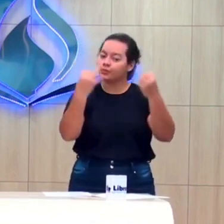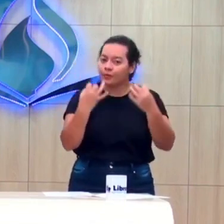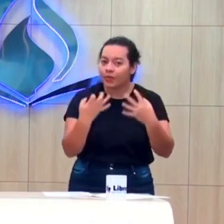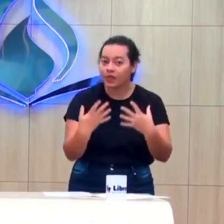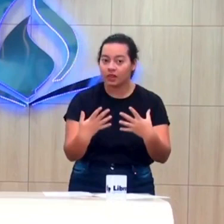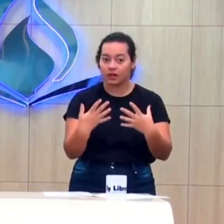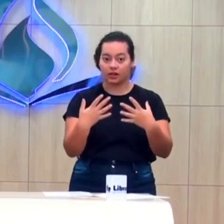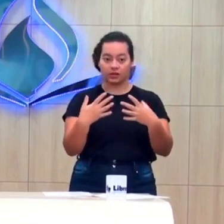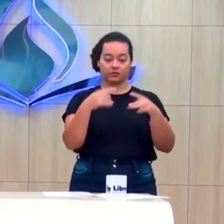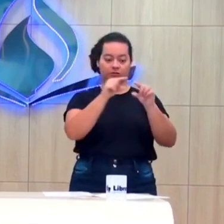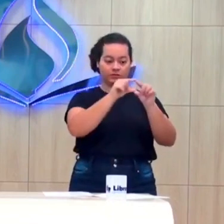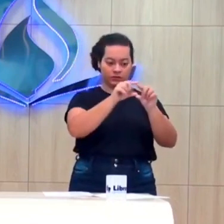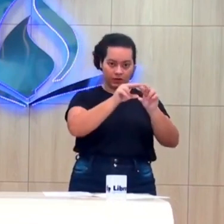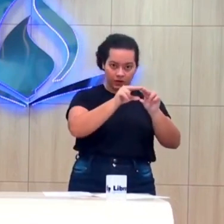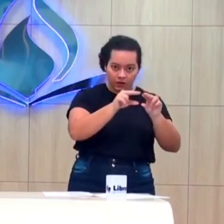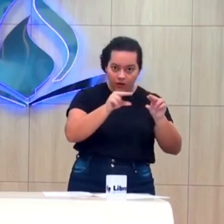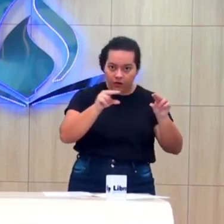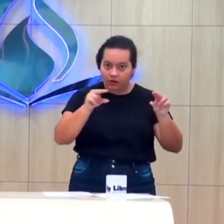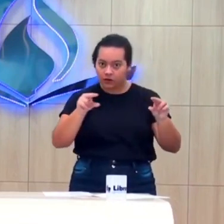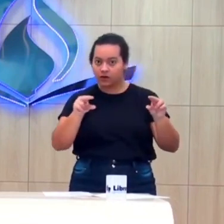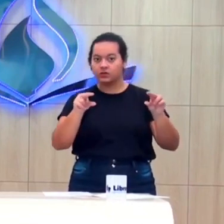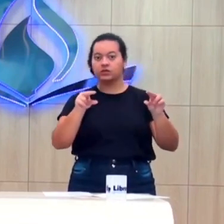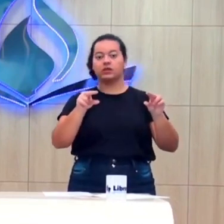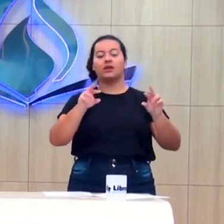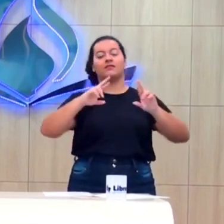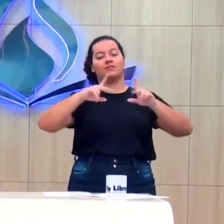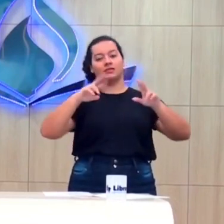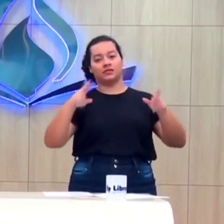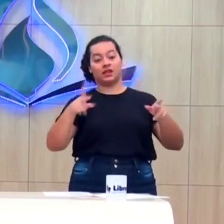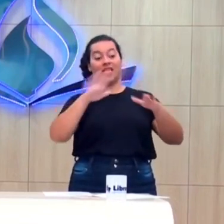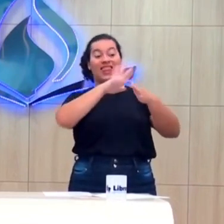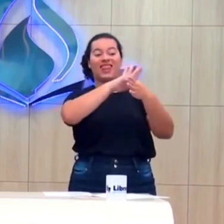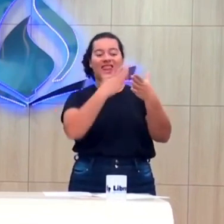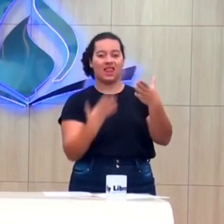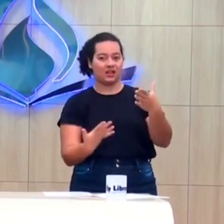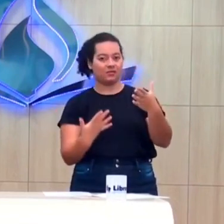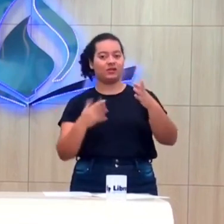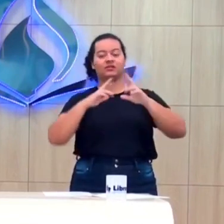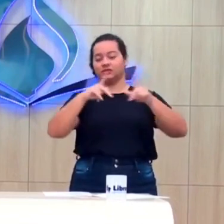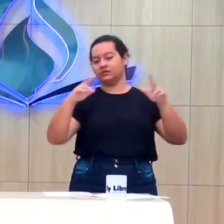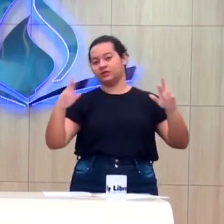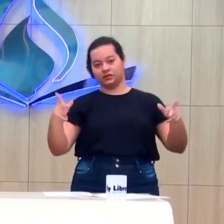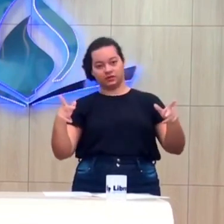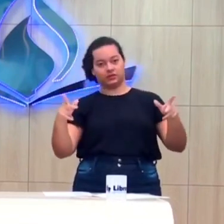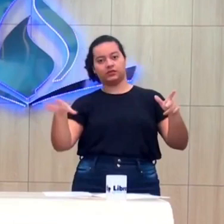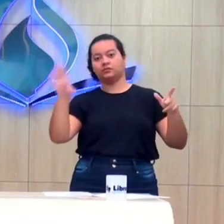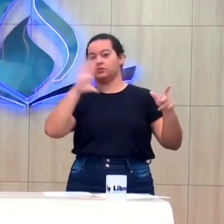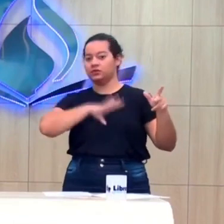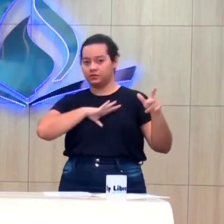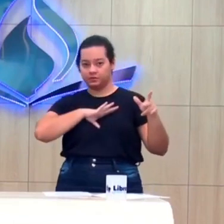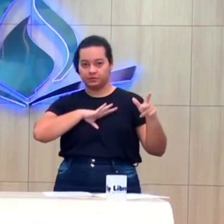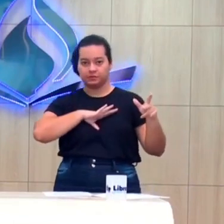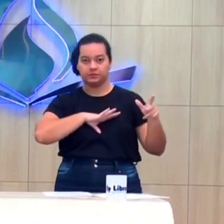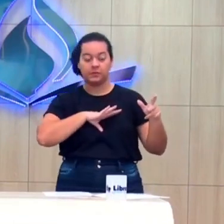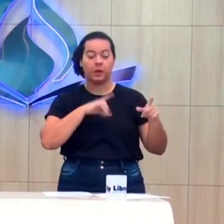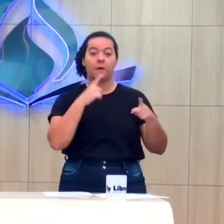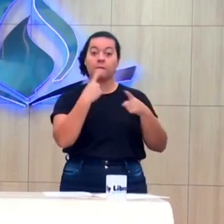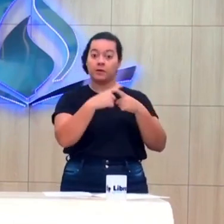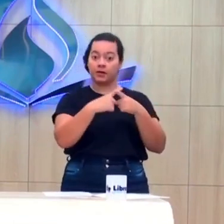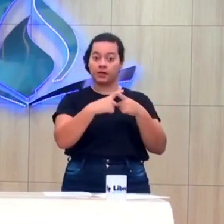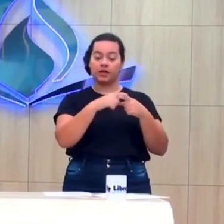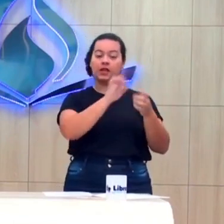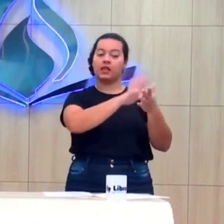a estrutura da Libras é diferente da língua portuguesa, porque a Libras é